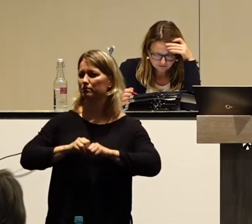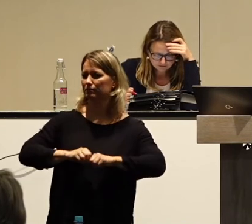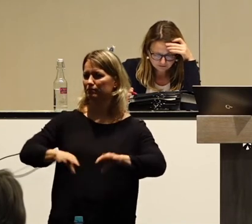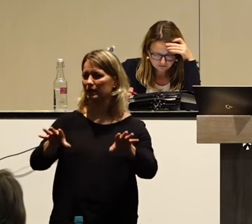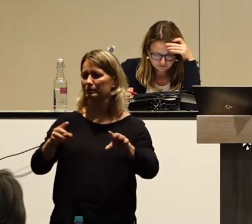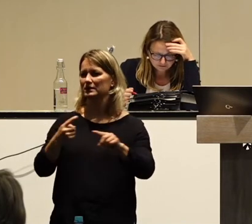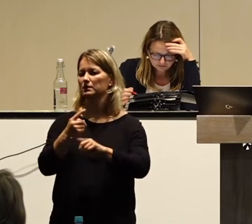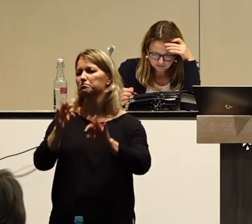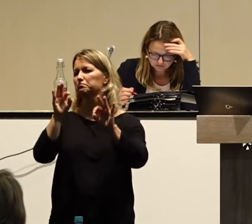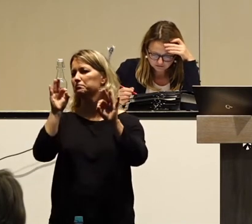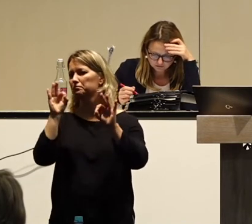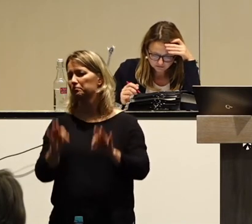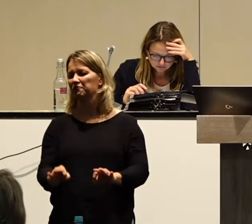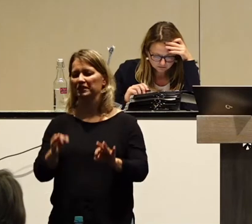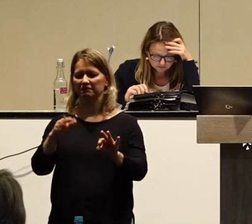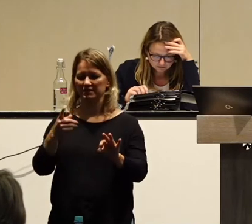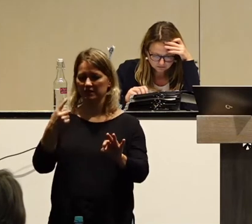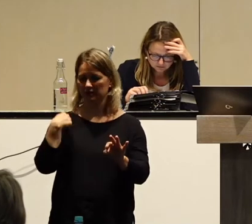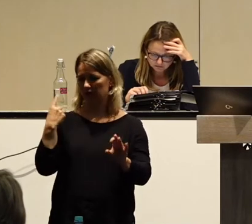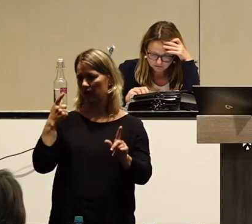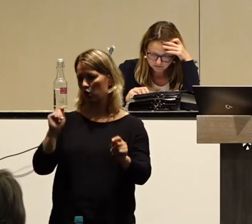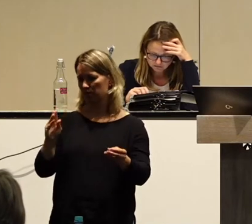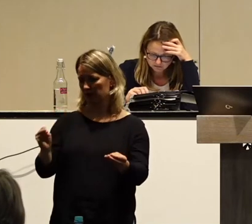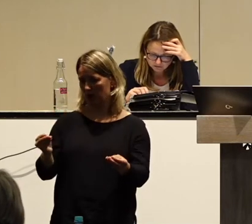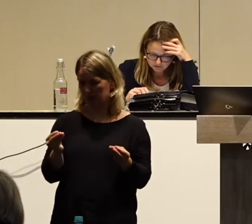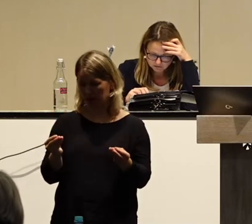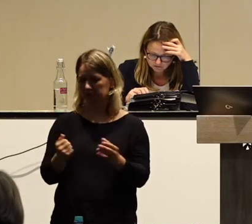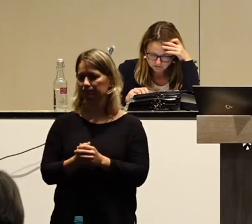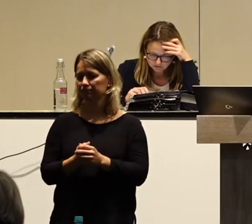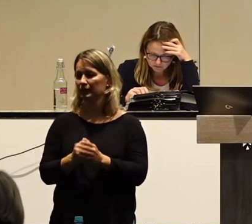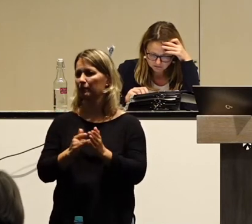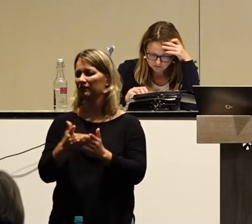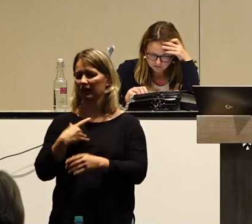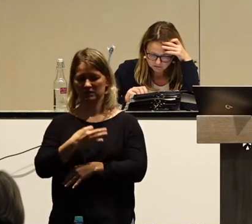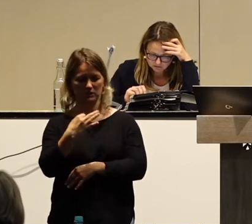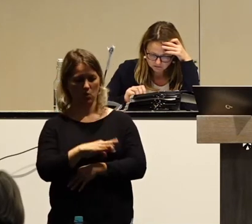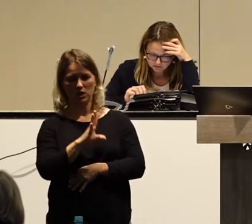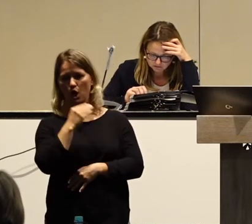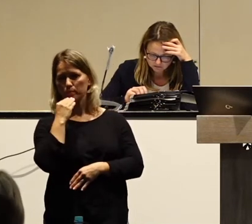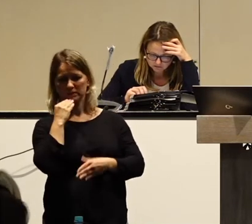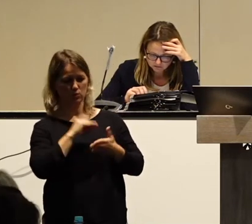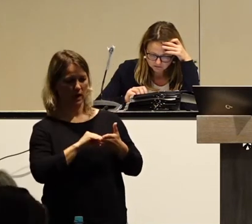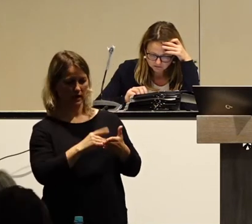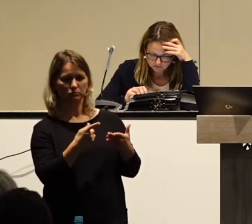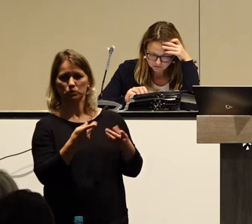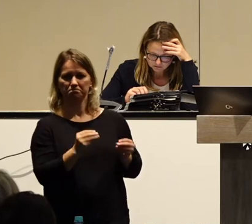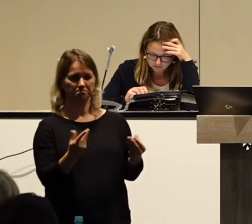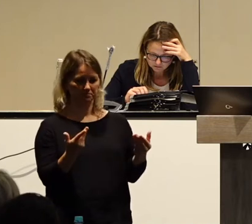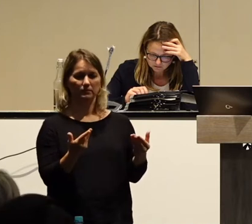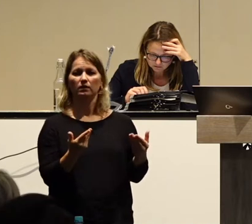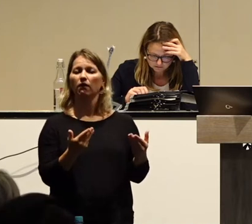wurde ich eines Tages mit einer Aufgabe konfrontiert, die mein Sohn im Homeschooling lösen sollte.